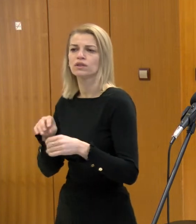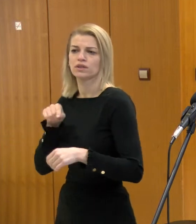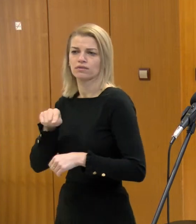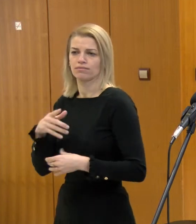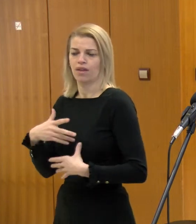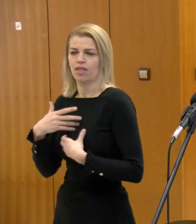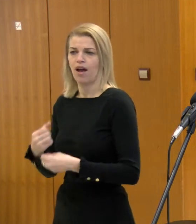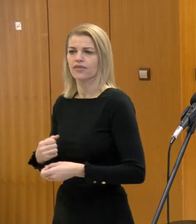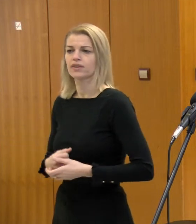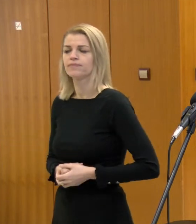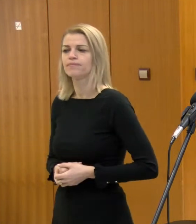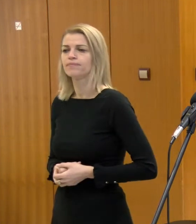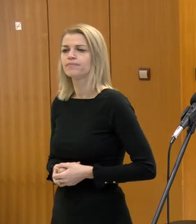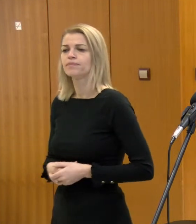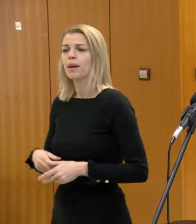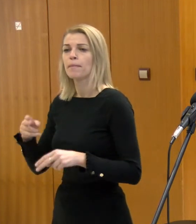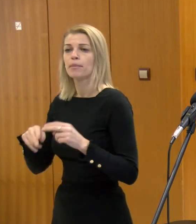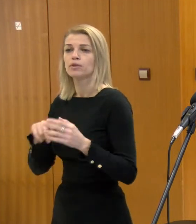tohto návrhu.